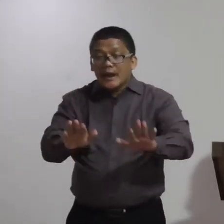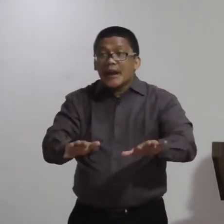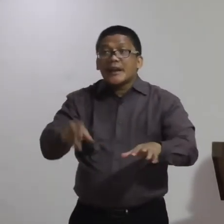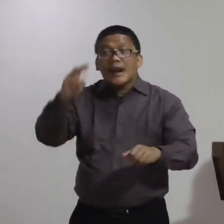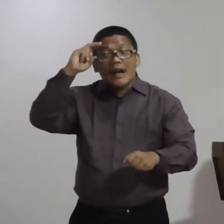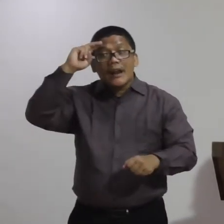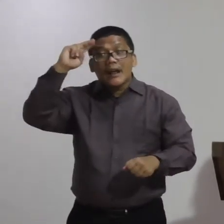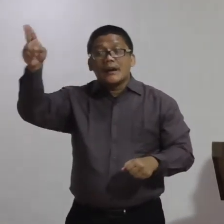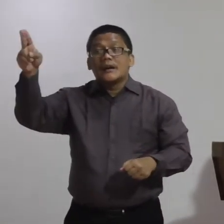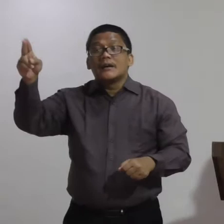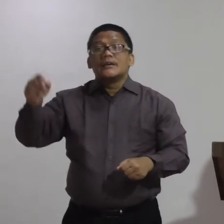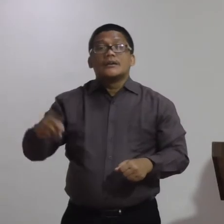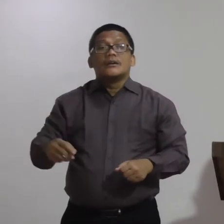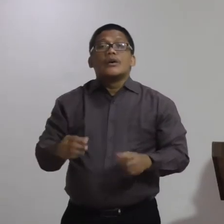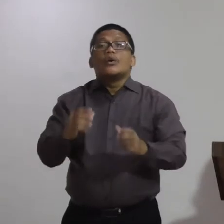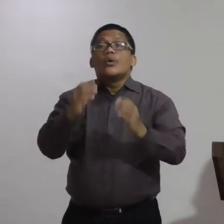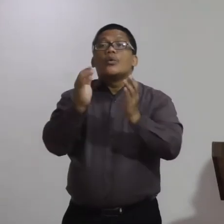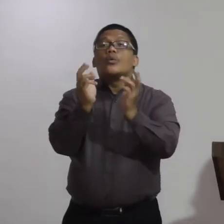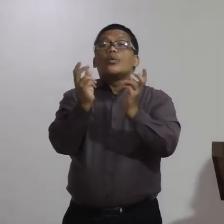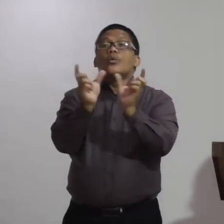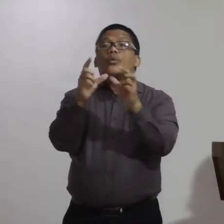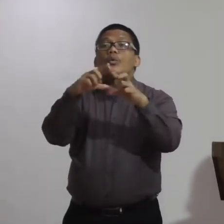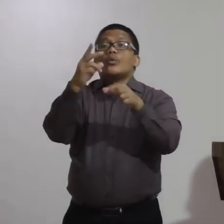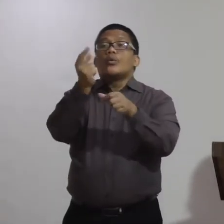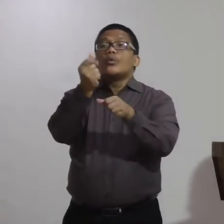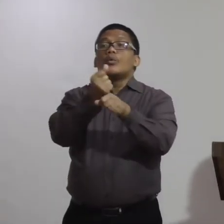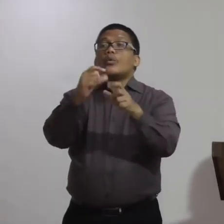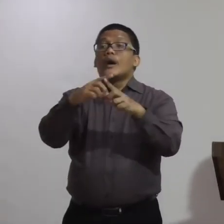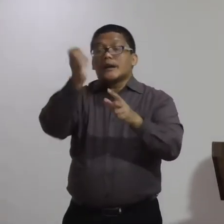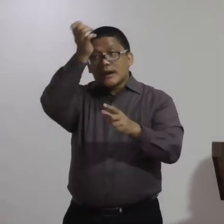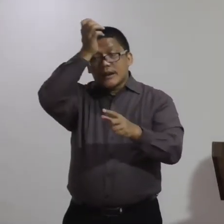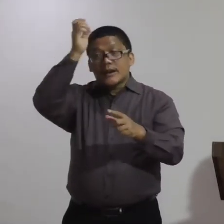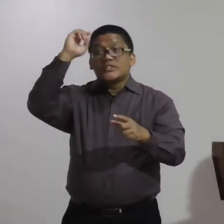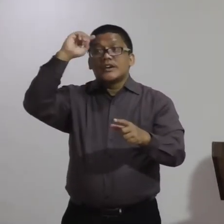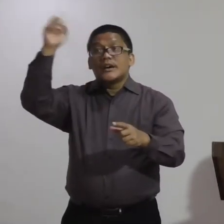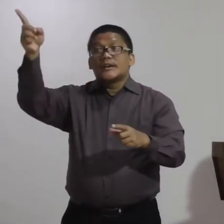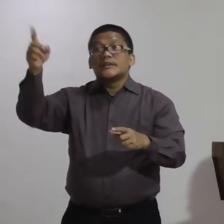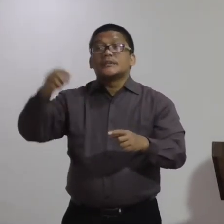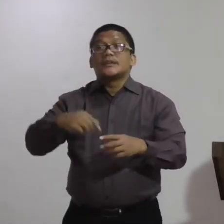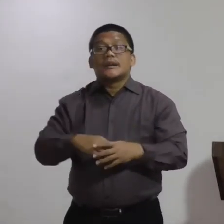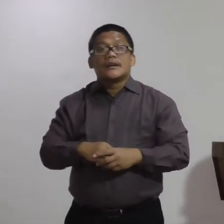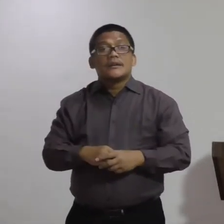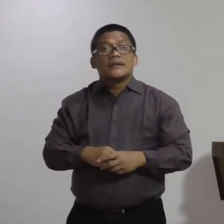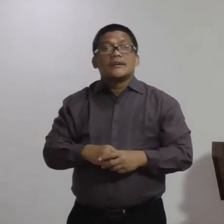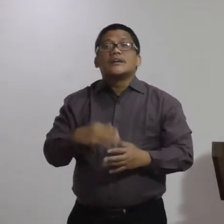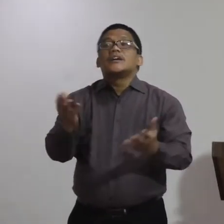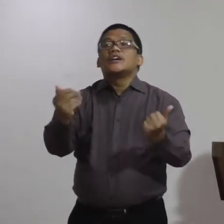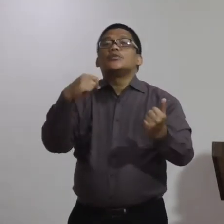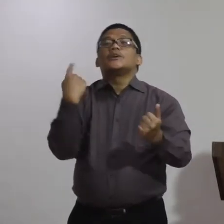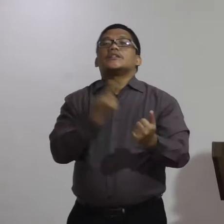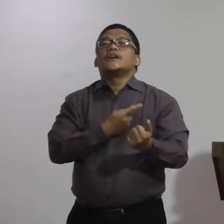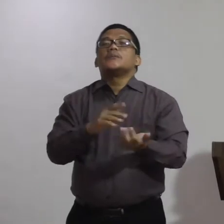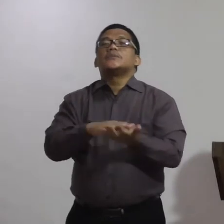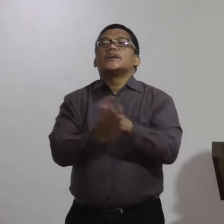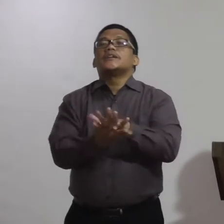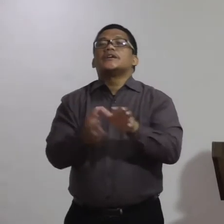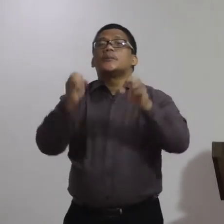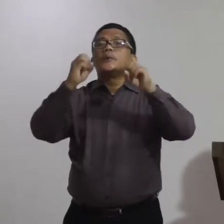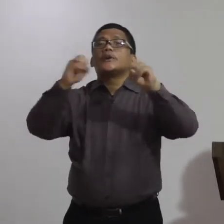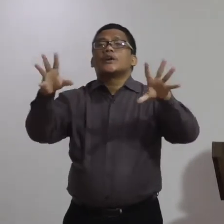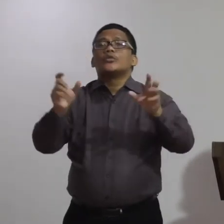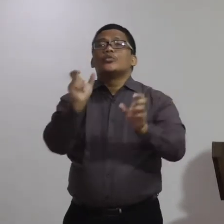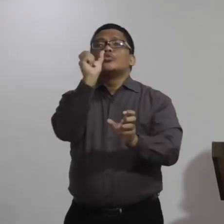anak-anak Allah, warga kerajaan Allah, maka hidup kita akan menjadi berkat bagi banyak orang.